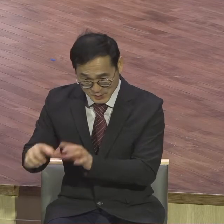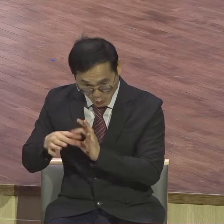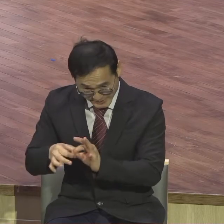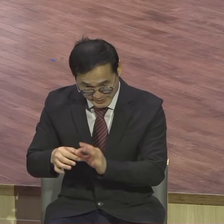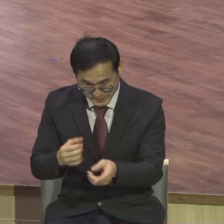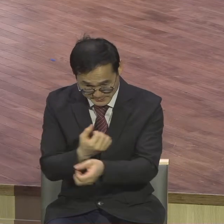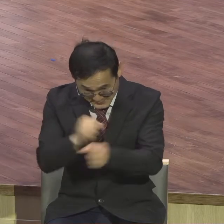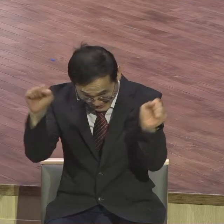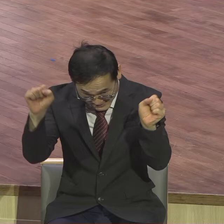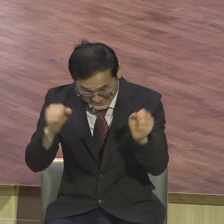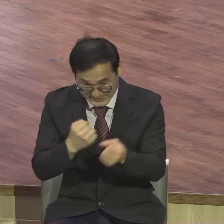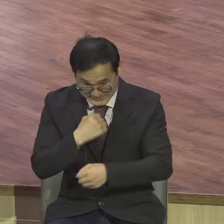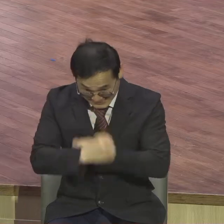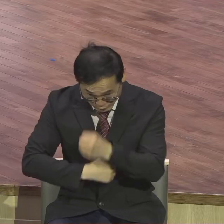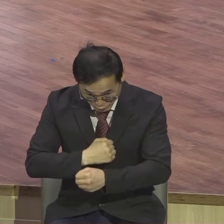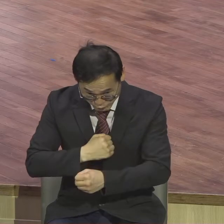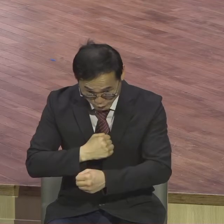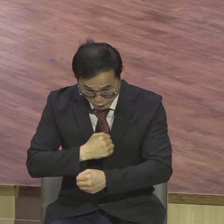자유로우리라.